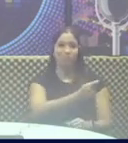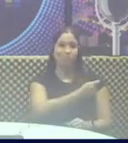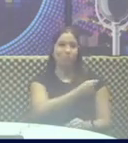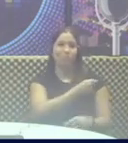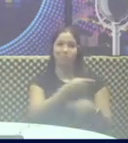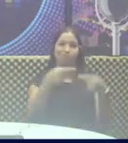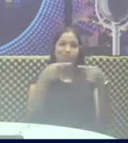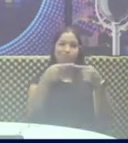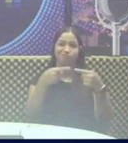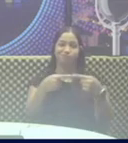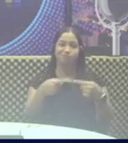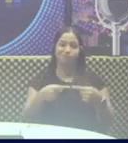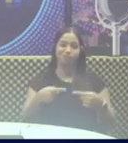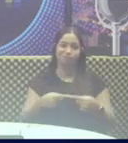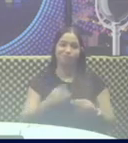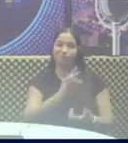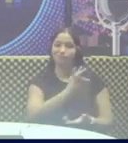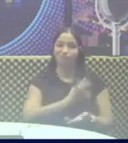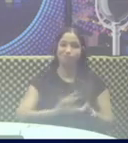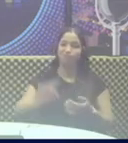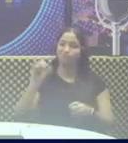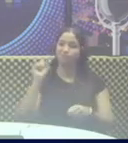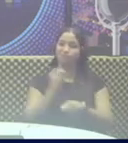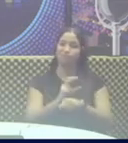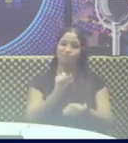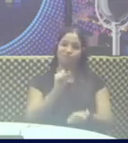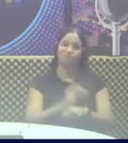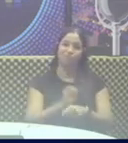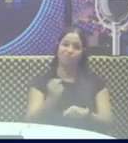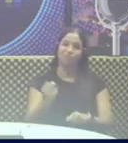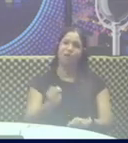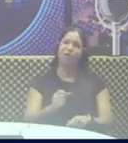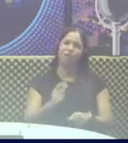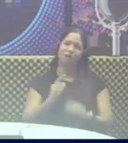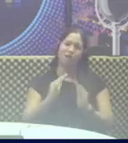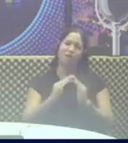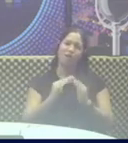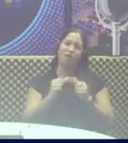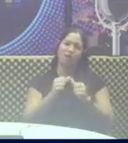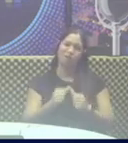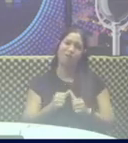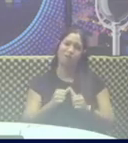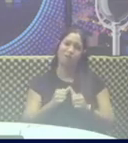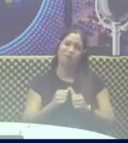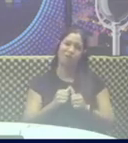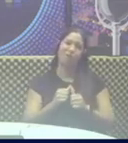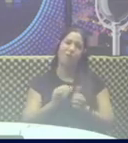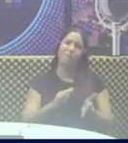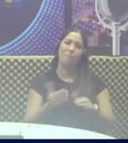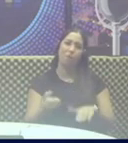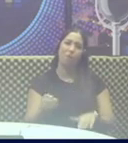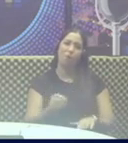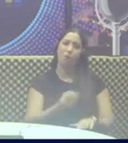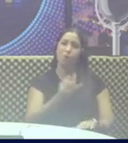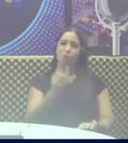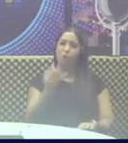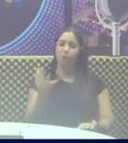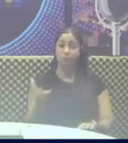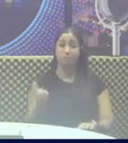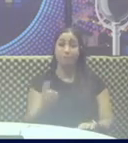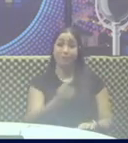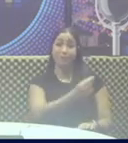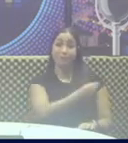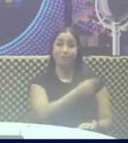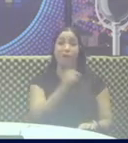dia, com as doses contra esse vírus que já nos deixou muito tempo em casa e tirou muitas vidas. A vacinação é a forma